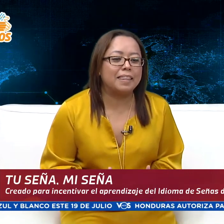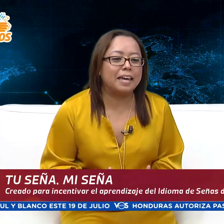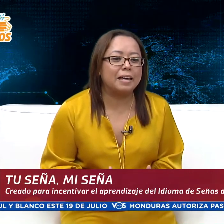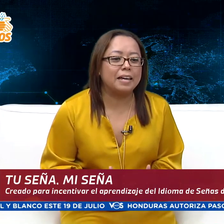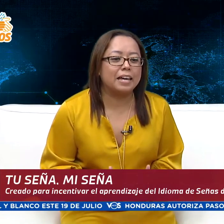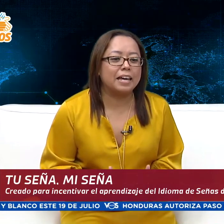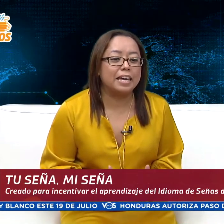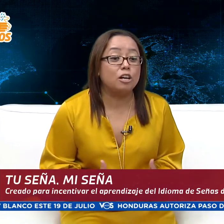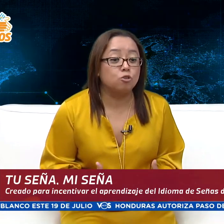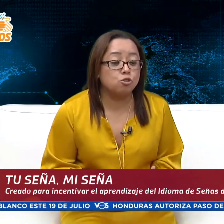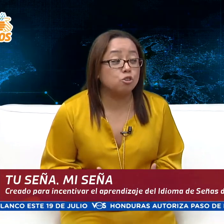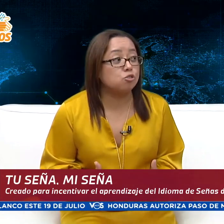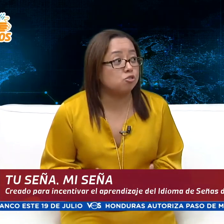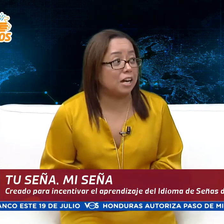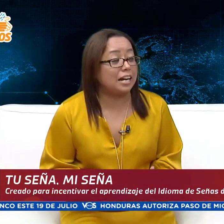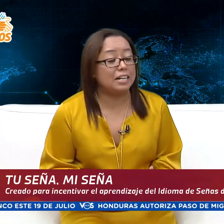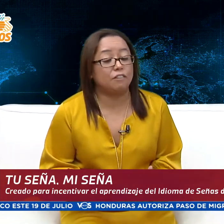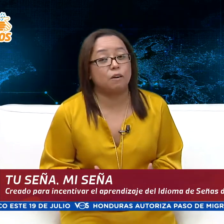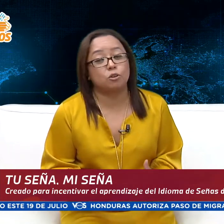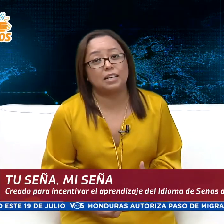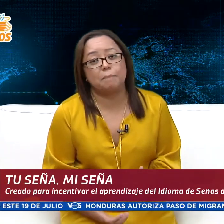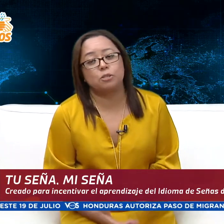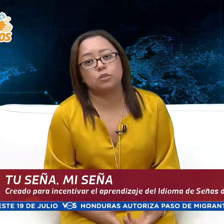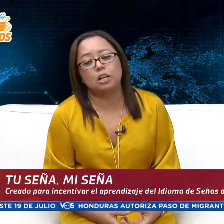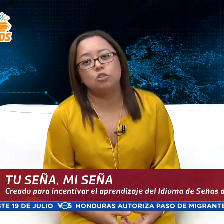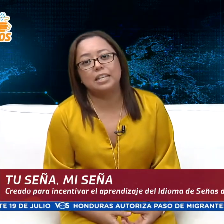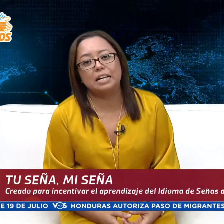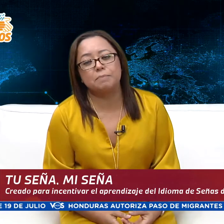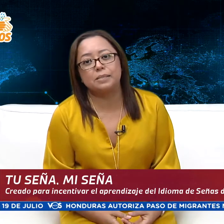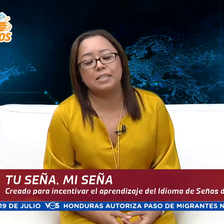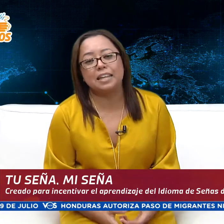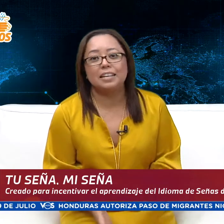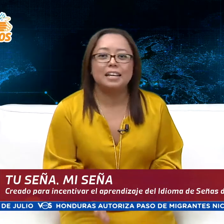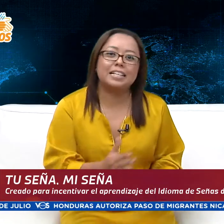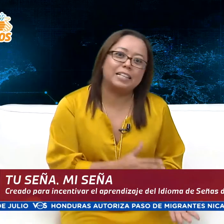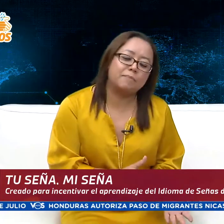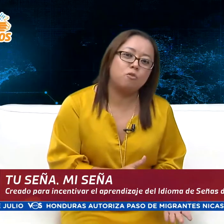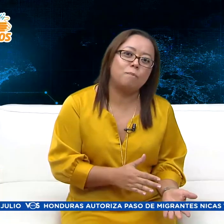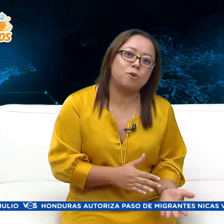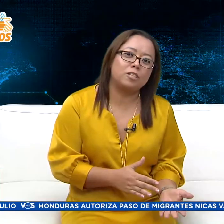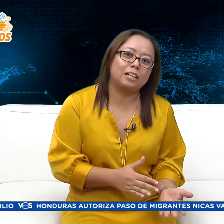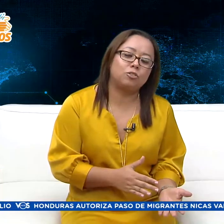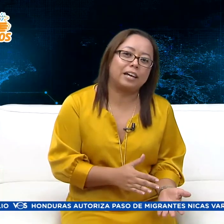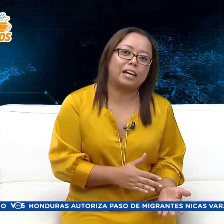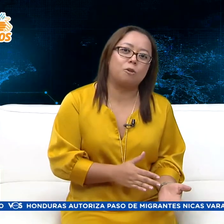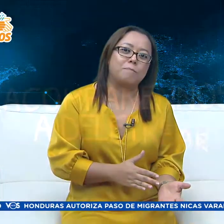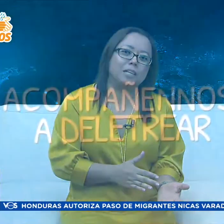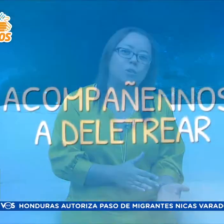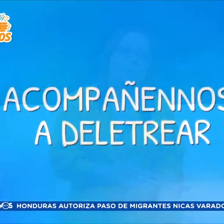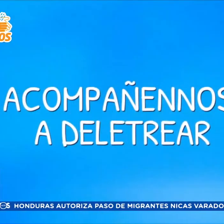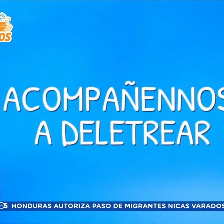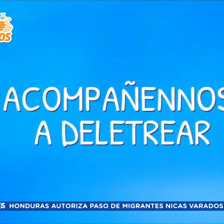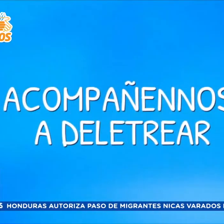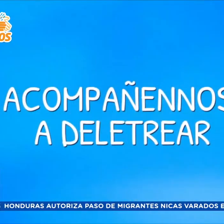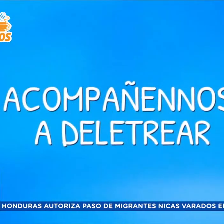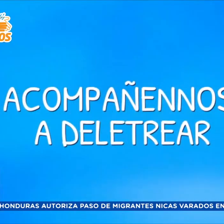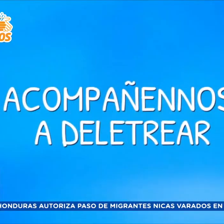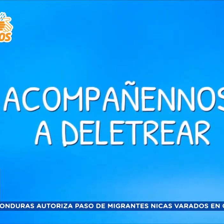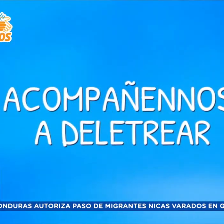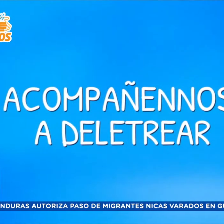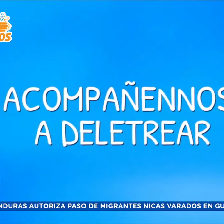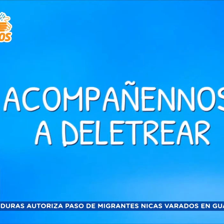tema de inclusión social a favor de las personas con discapacidad. Ya tenemos un proyecto que es Rompiendo Barreras.